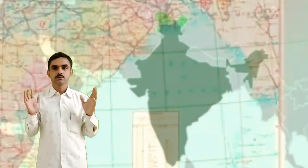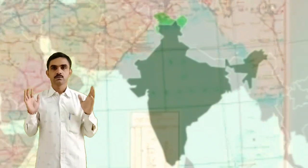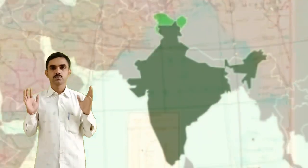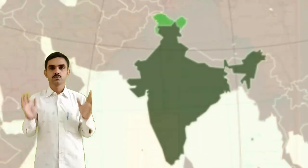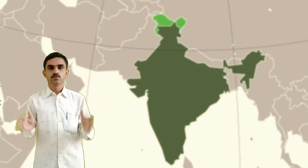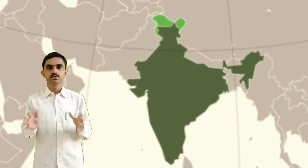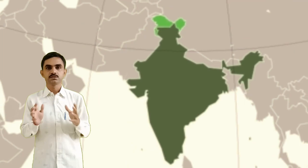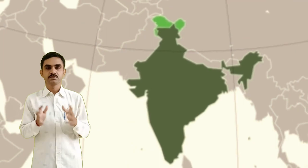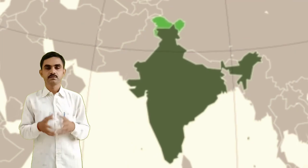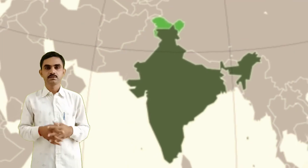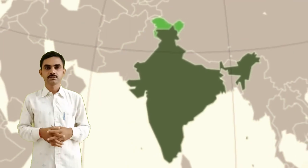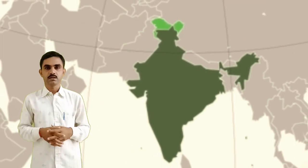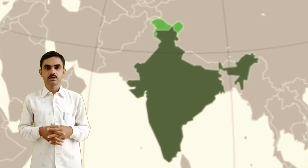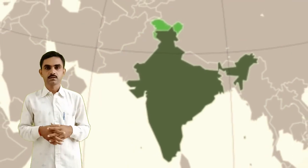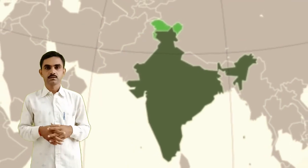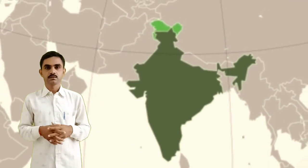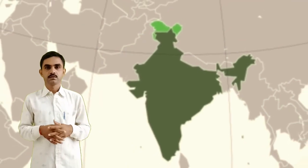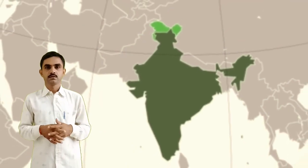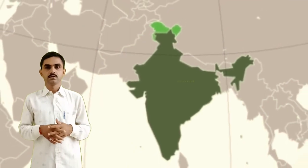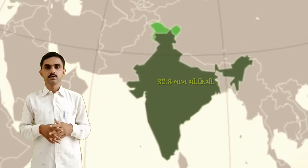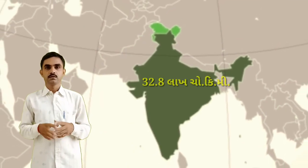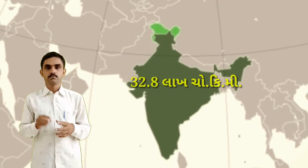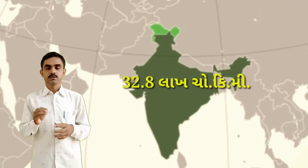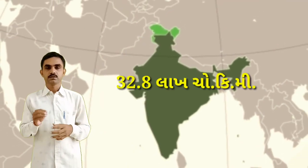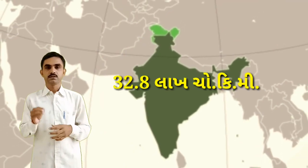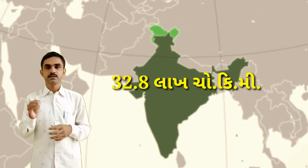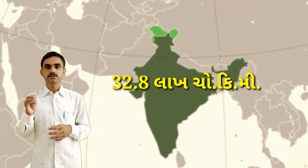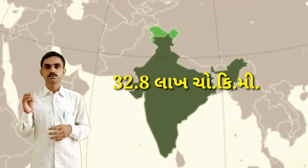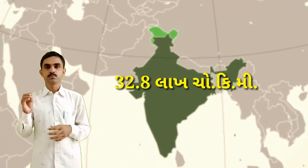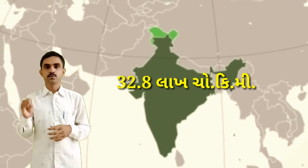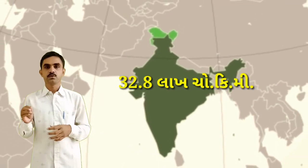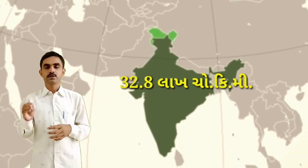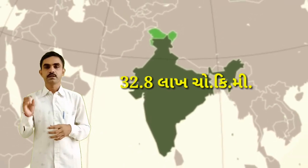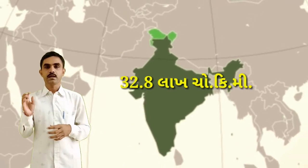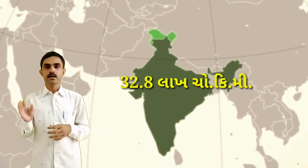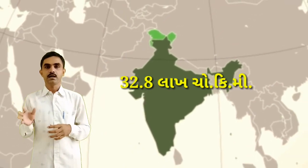ભારતનો કુલ જમીન વિસ્તાર